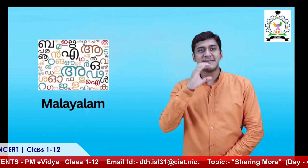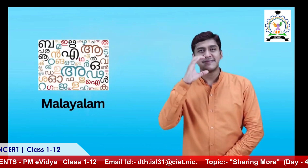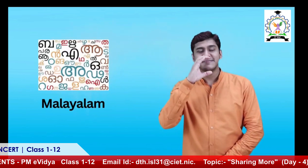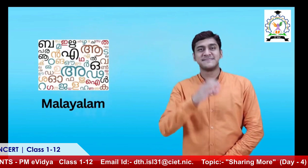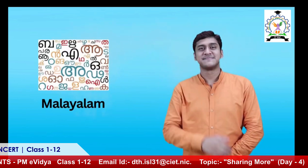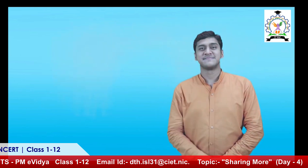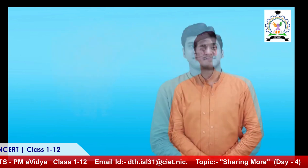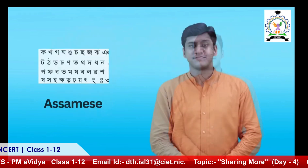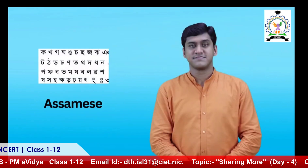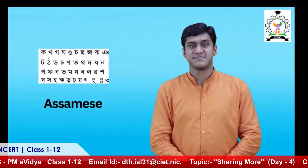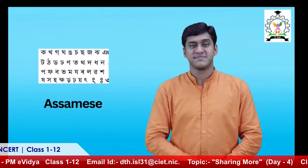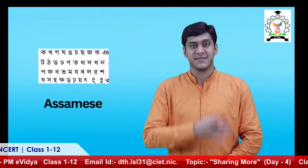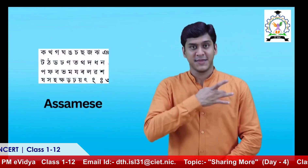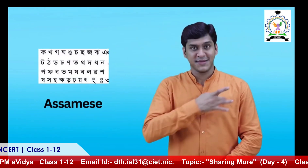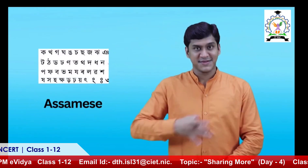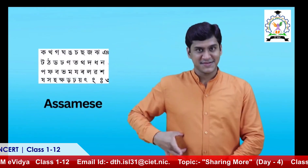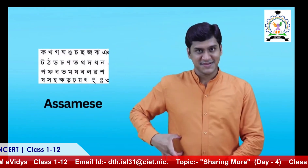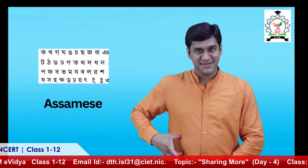मलयालम,